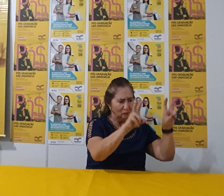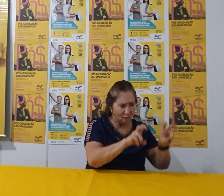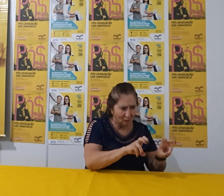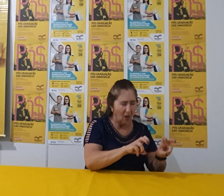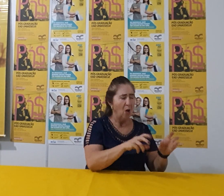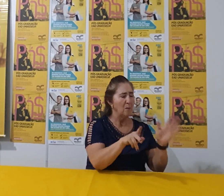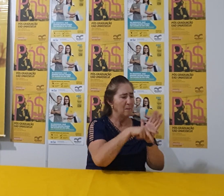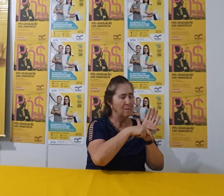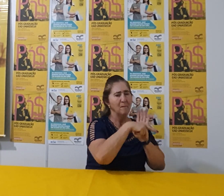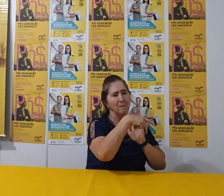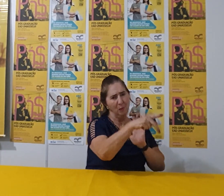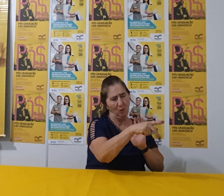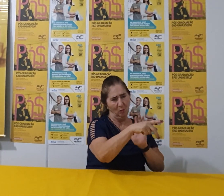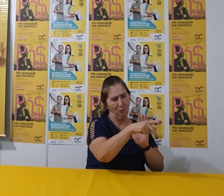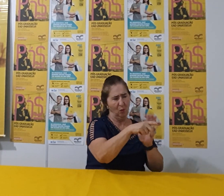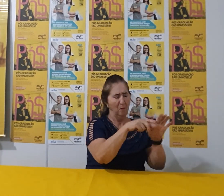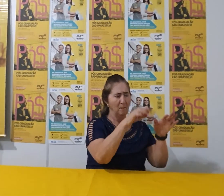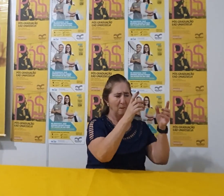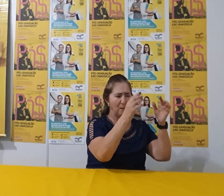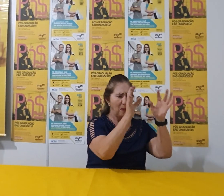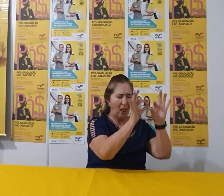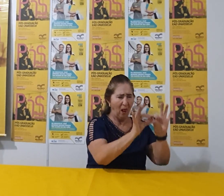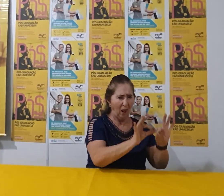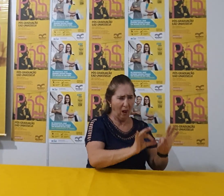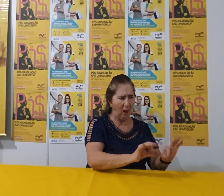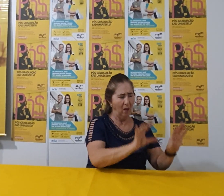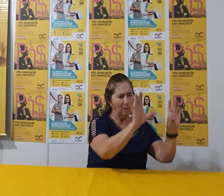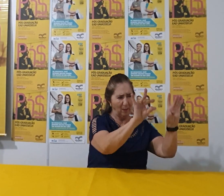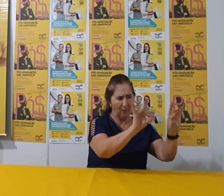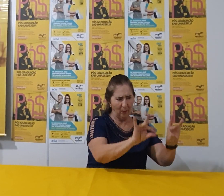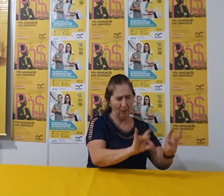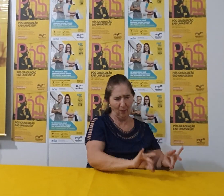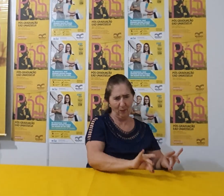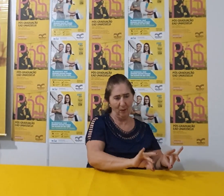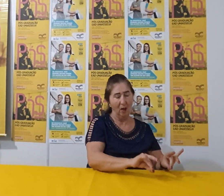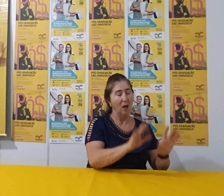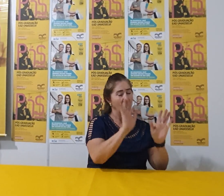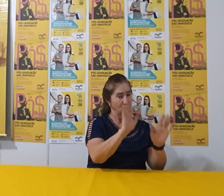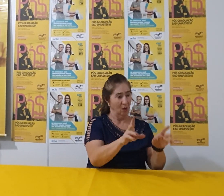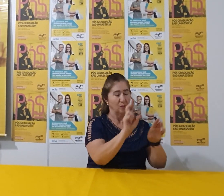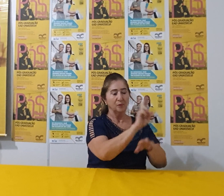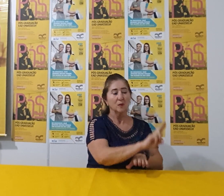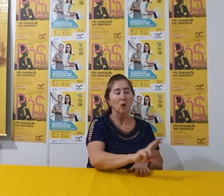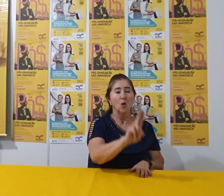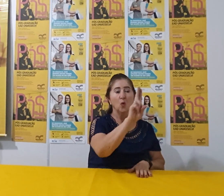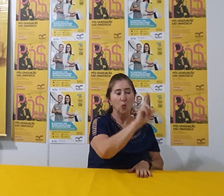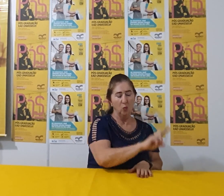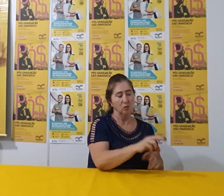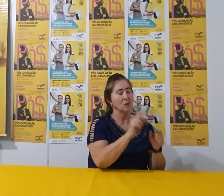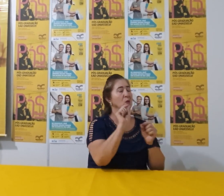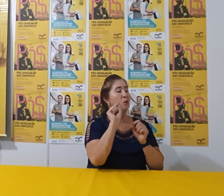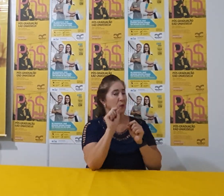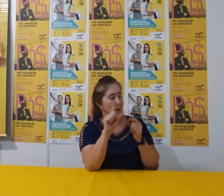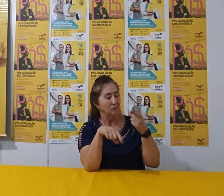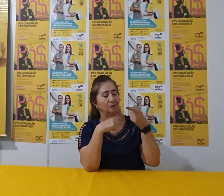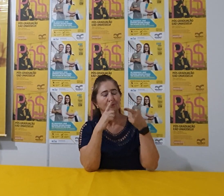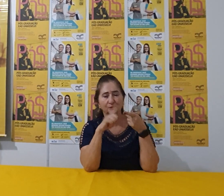e fazem discussões sobre o assunto. Para isso, foram utilizadas diferentes fontes, dentre elas